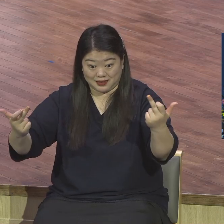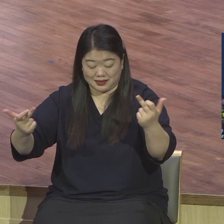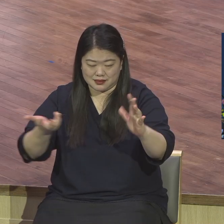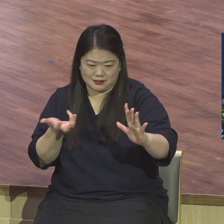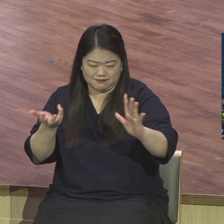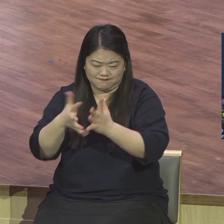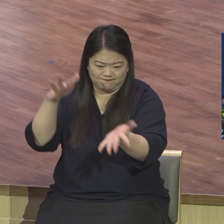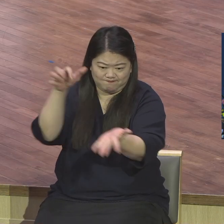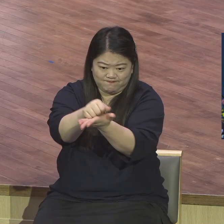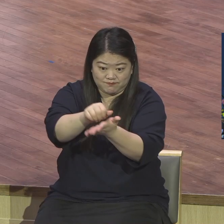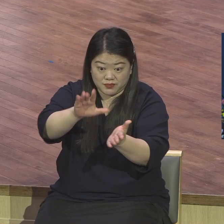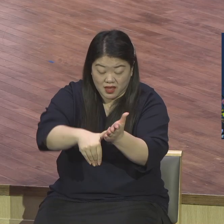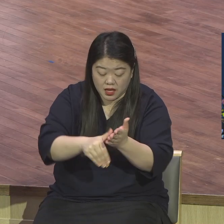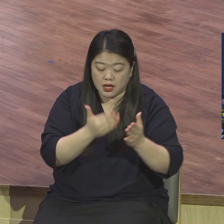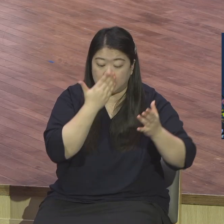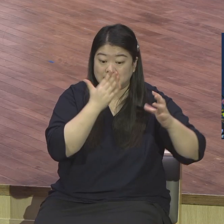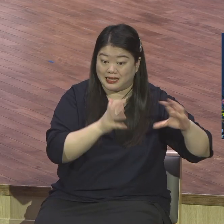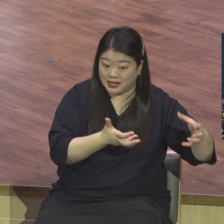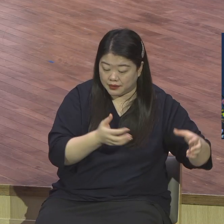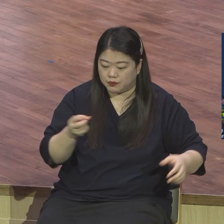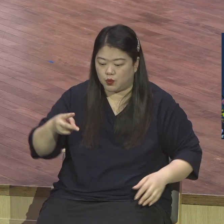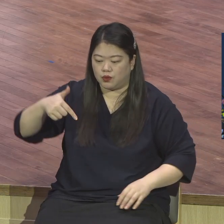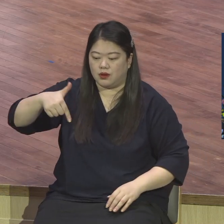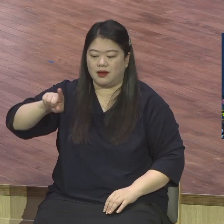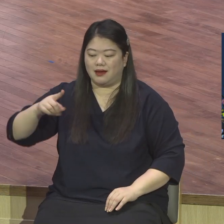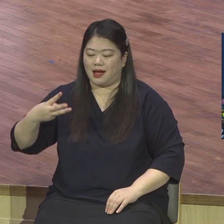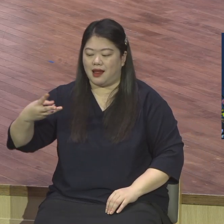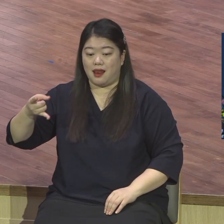믿음과 불신앙의 차이예요.